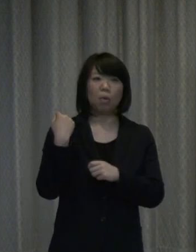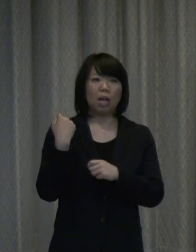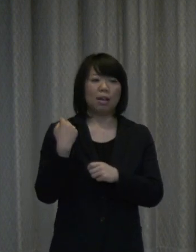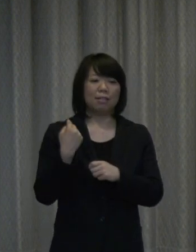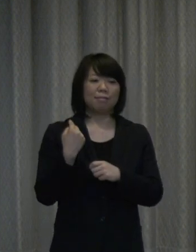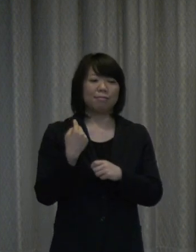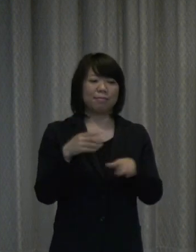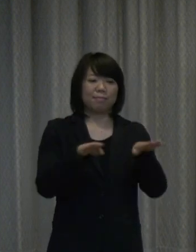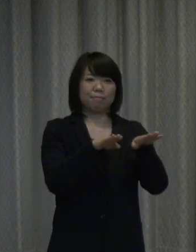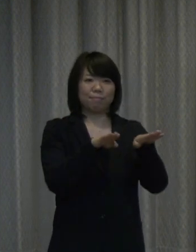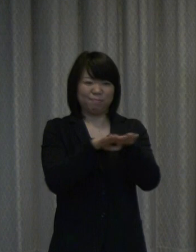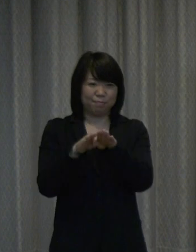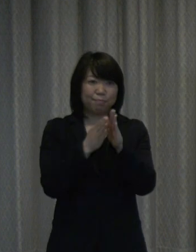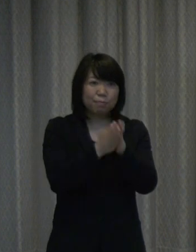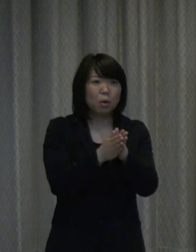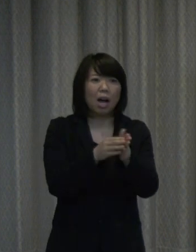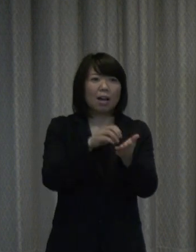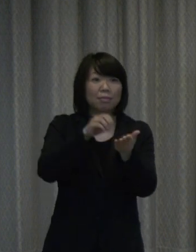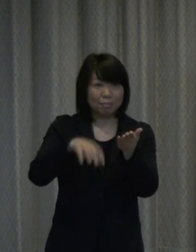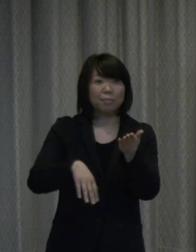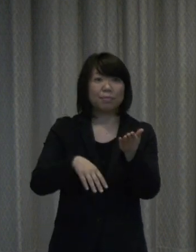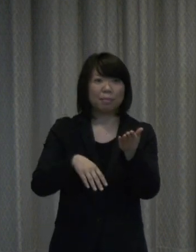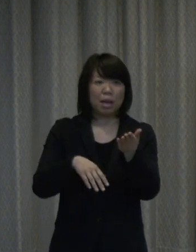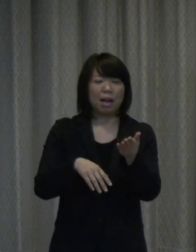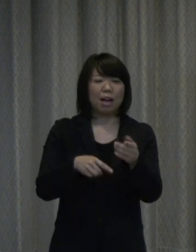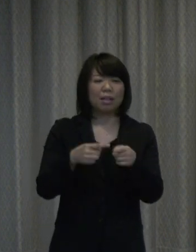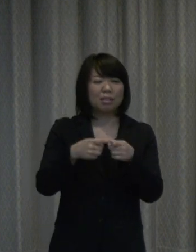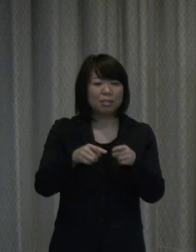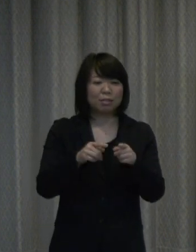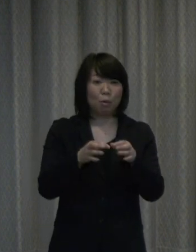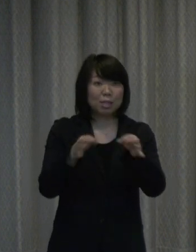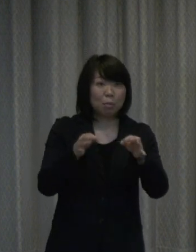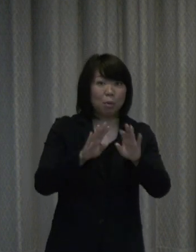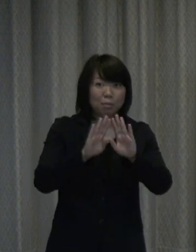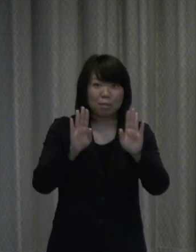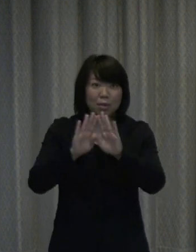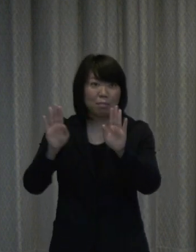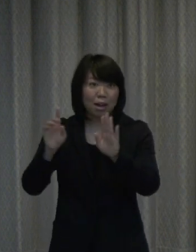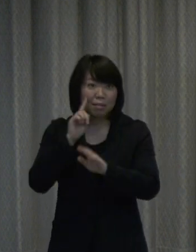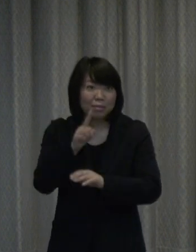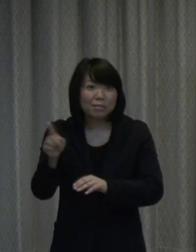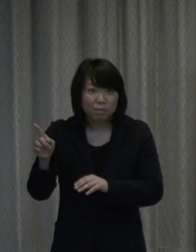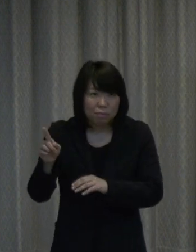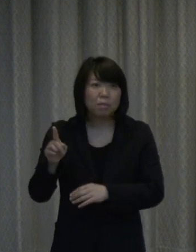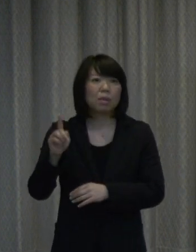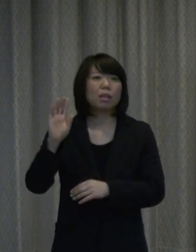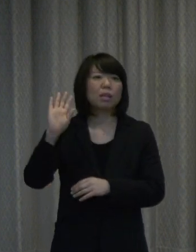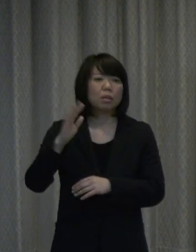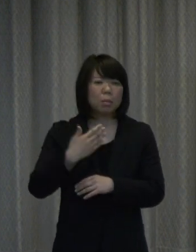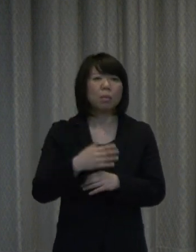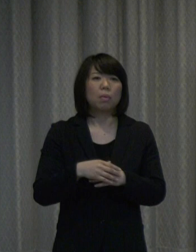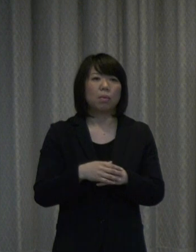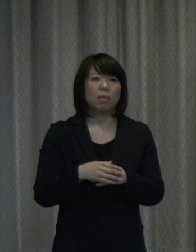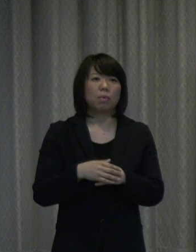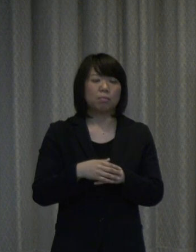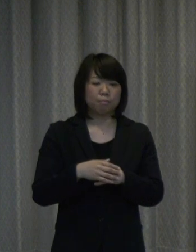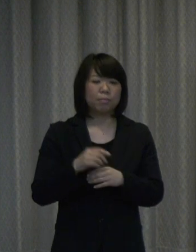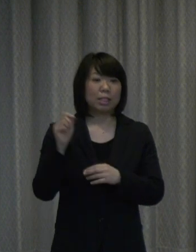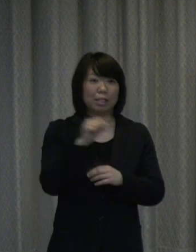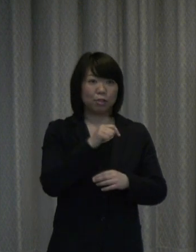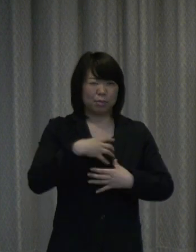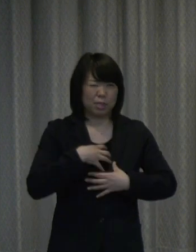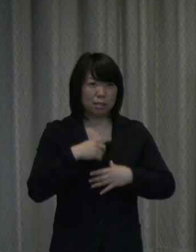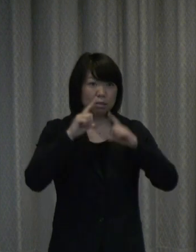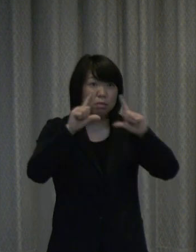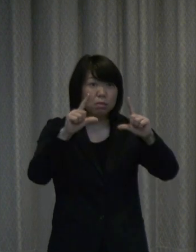要請が解除されるなど、一部で規制の緩和が行われましたが、緊急事態宣言は